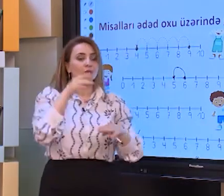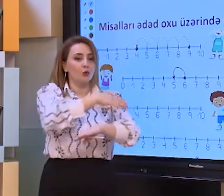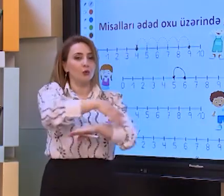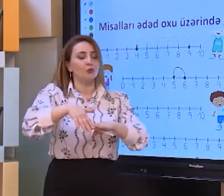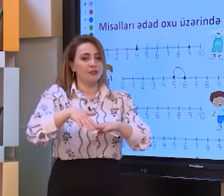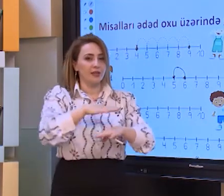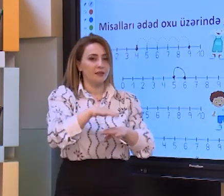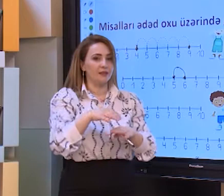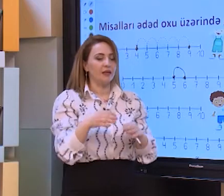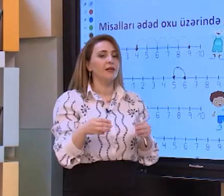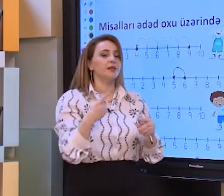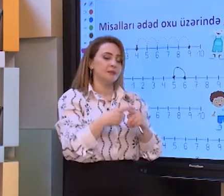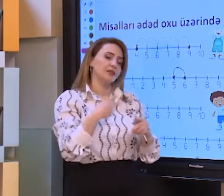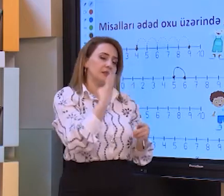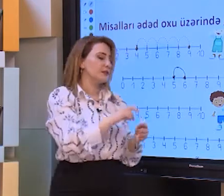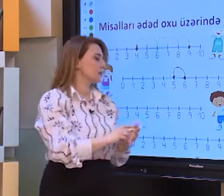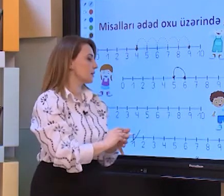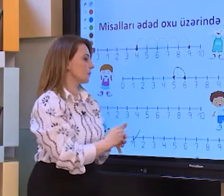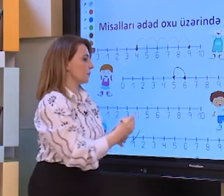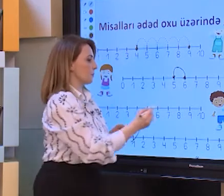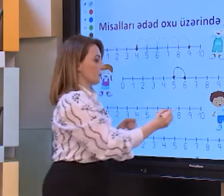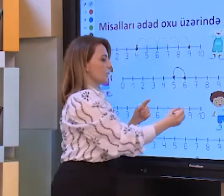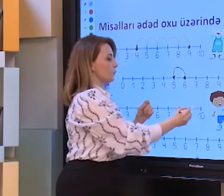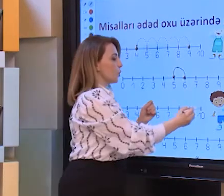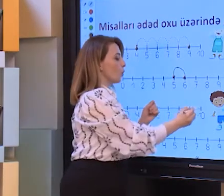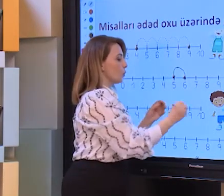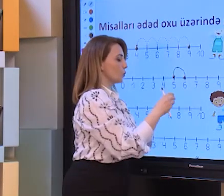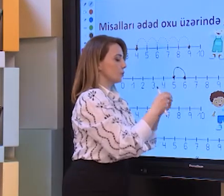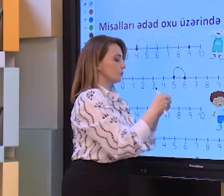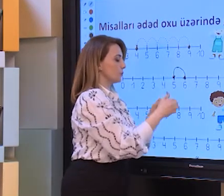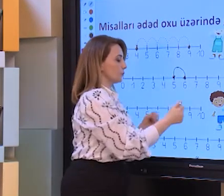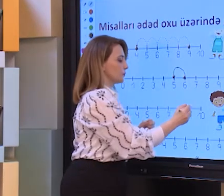oxu üzərində misalı yazaq. 10